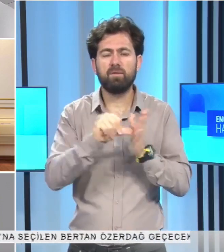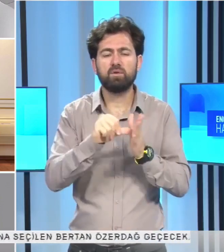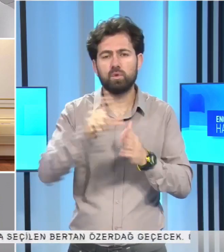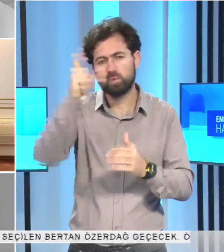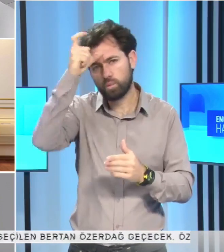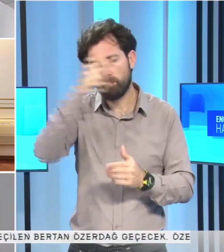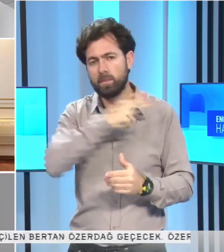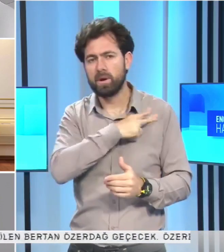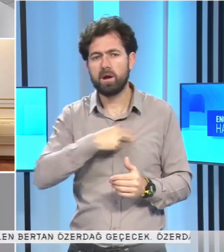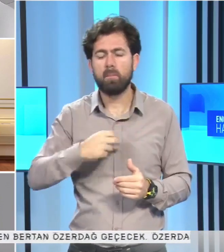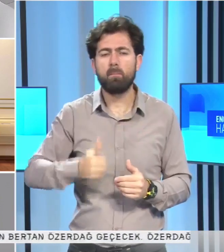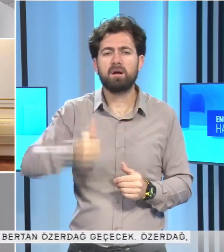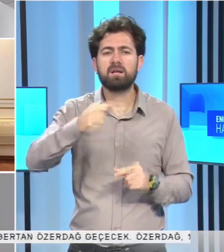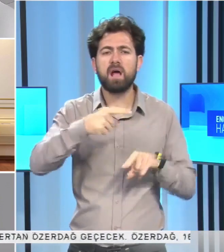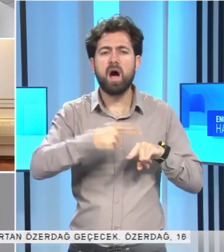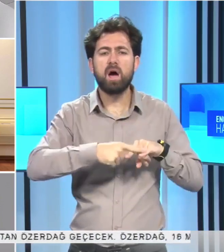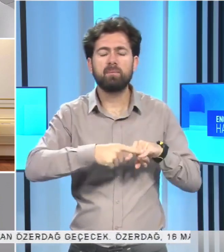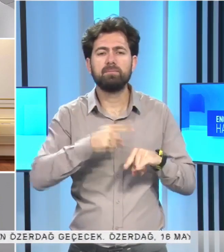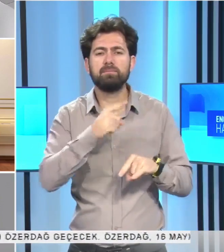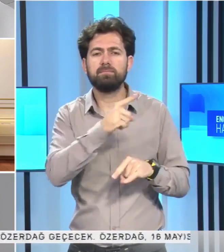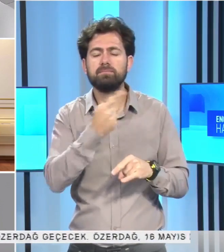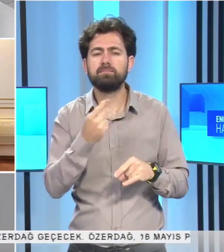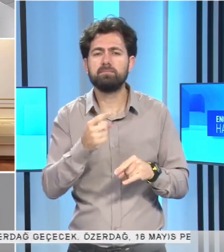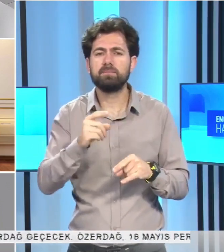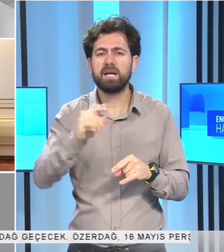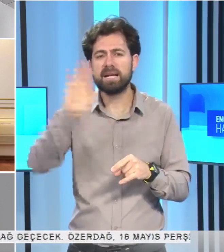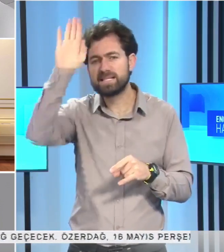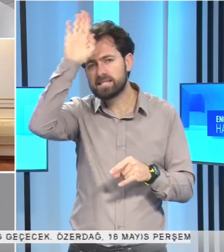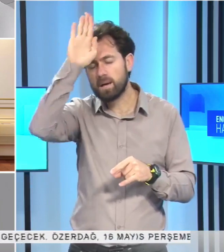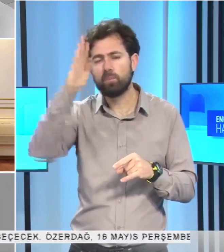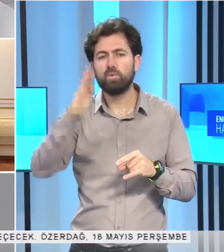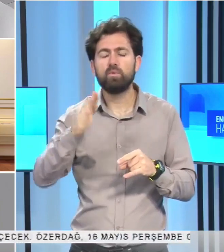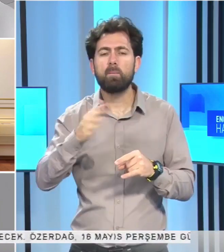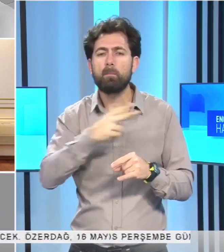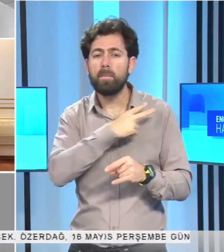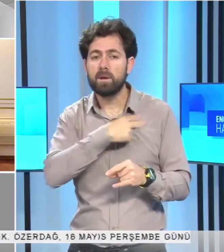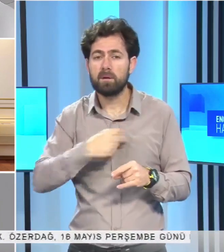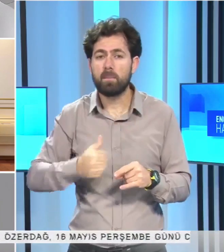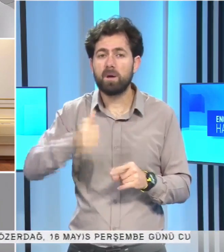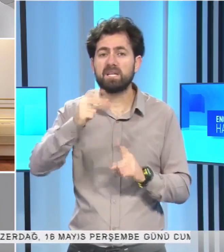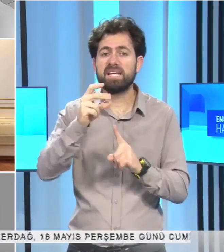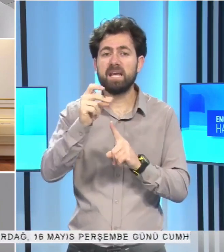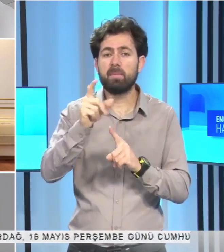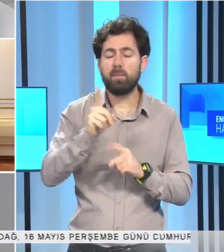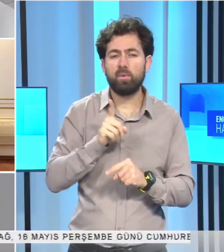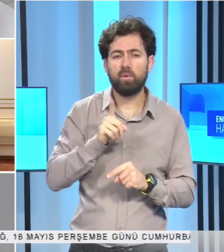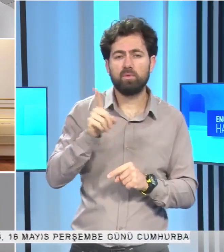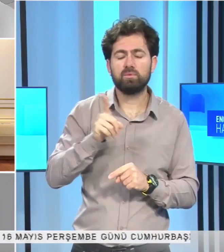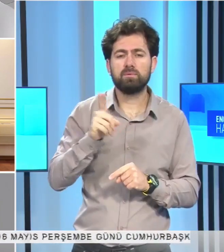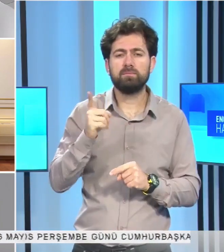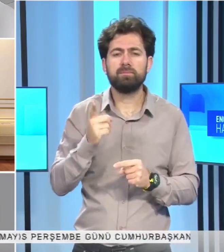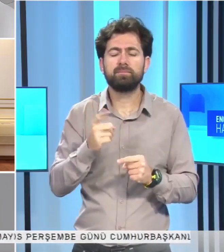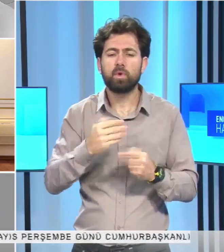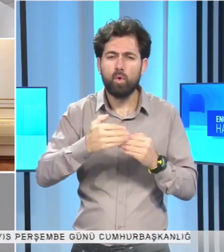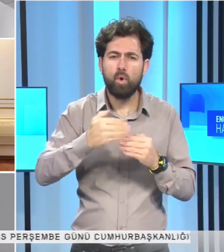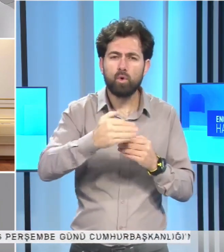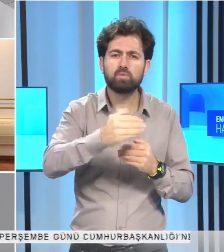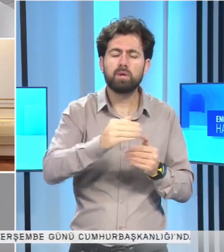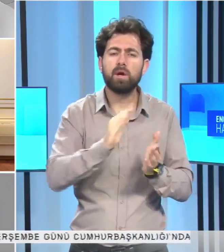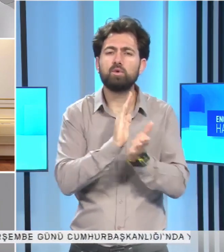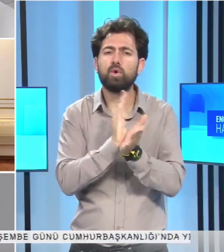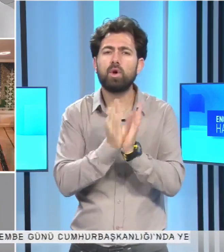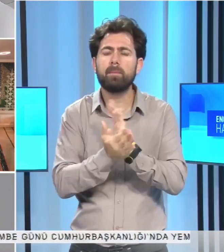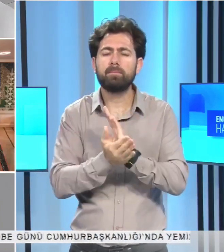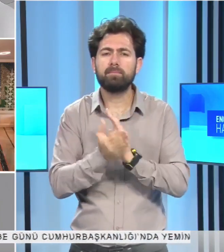Lefkoşa Türk Belediyesi Başkanı Harmancı, İstanbul Büyükşehir Belediye Başkanı İmamoğlu'yla